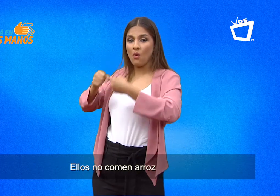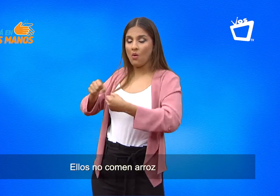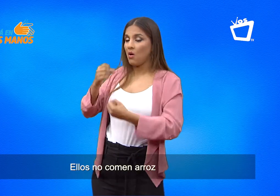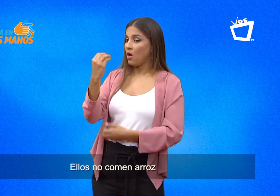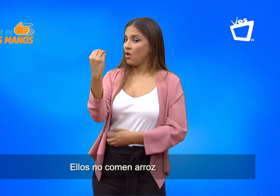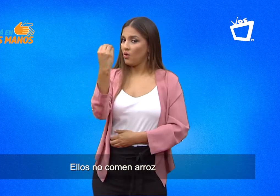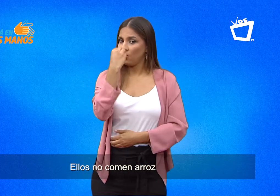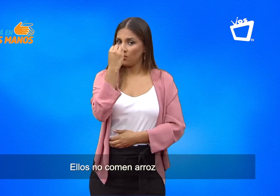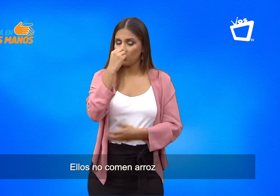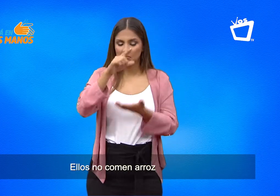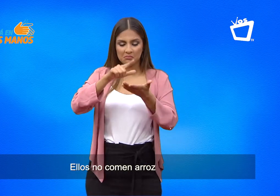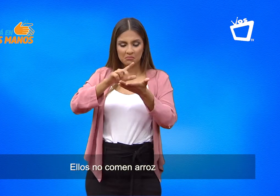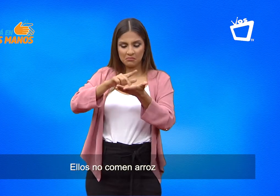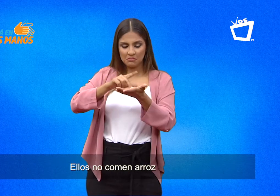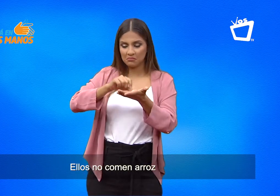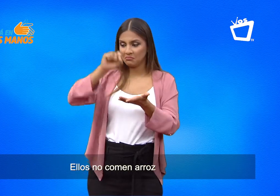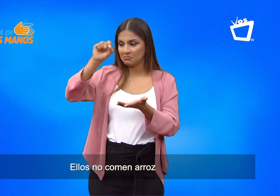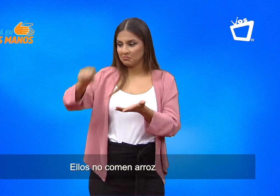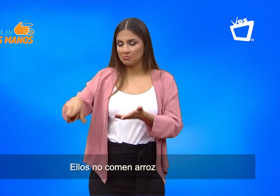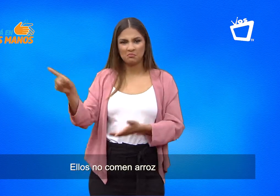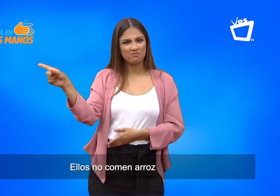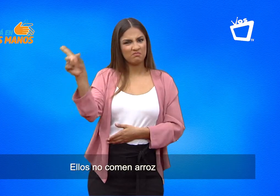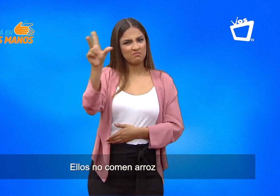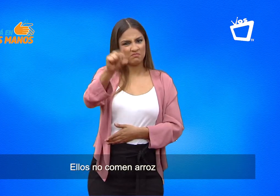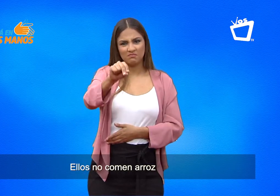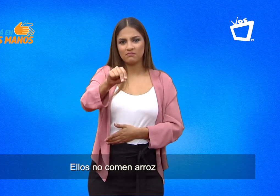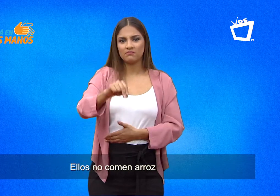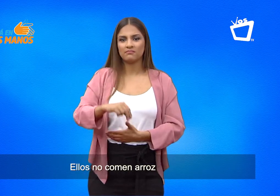Ellos no comen arroz.